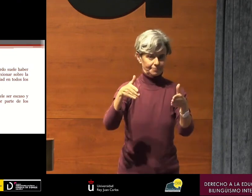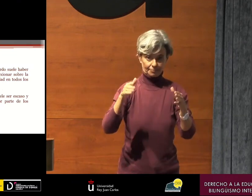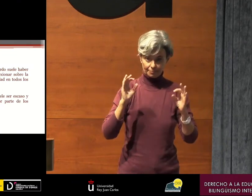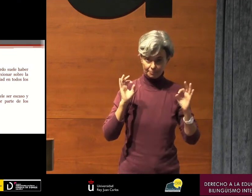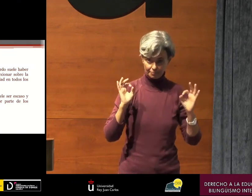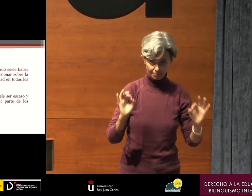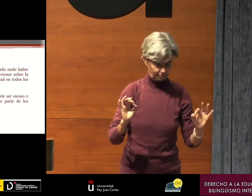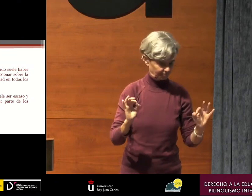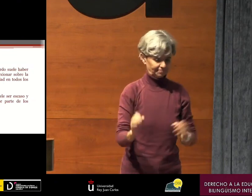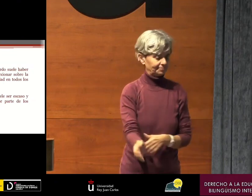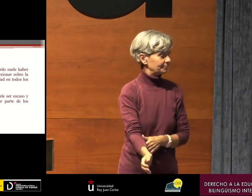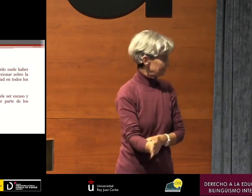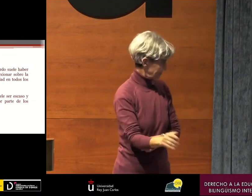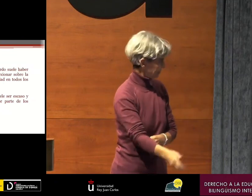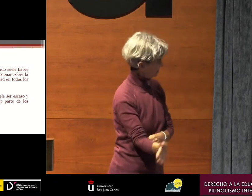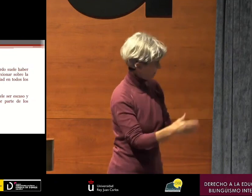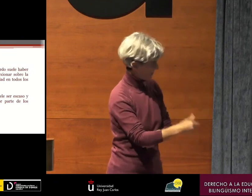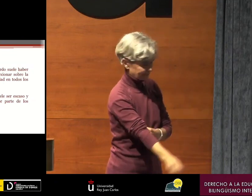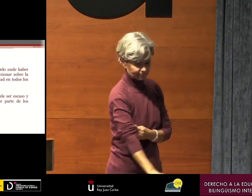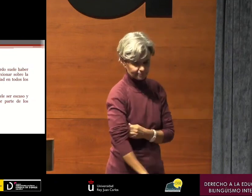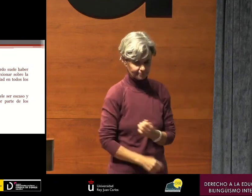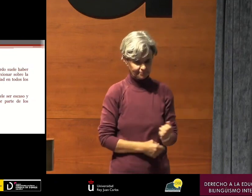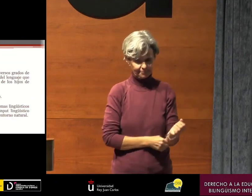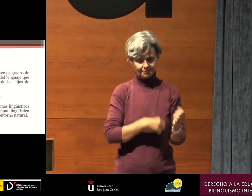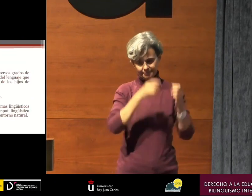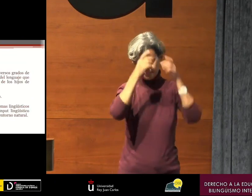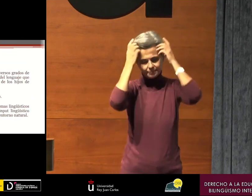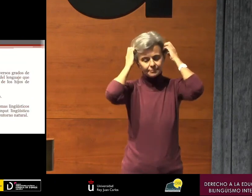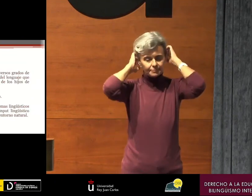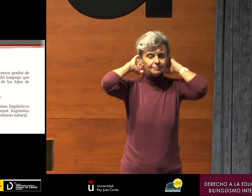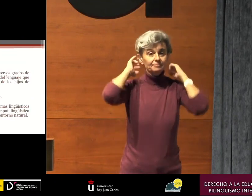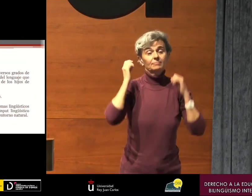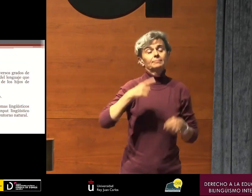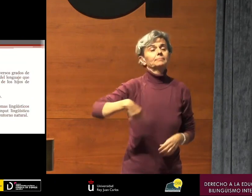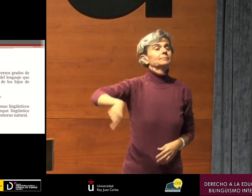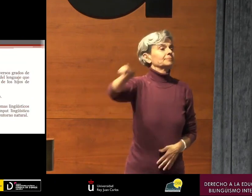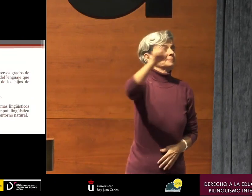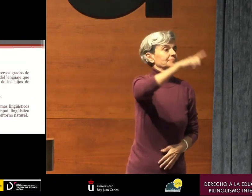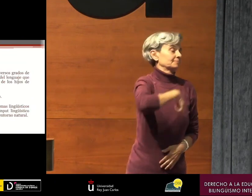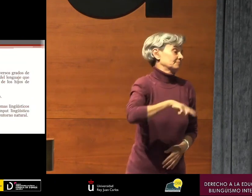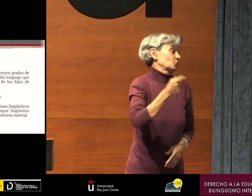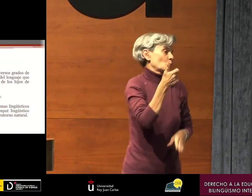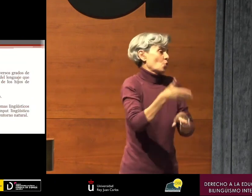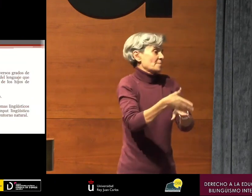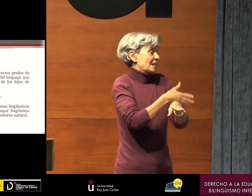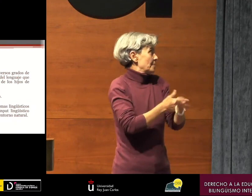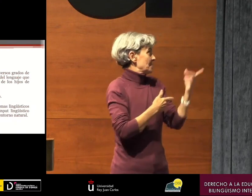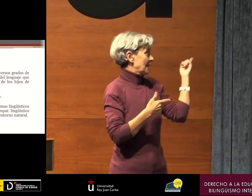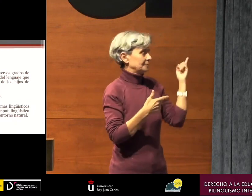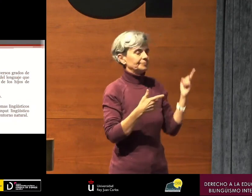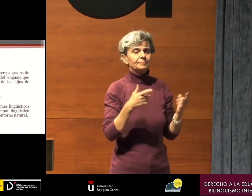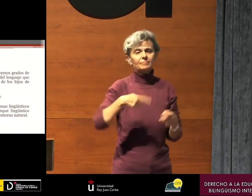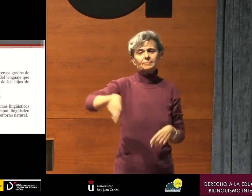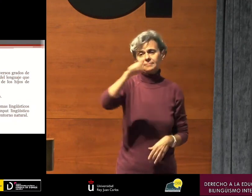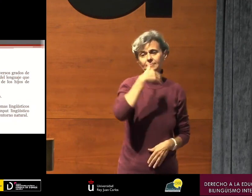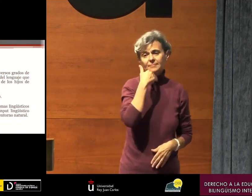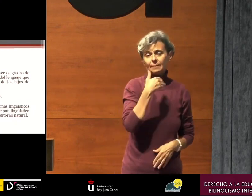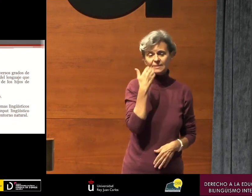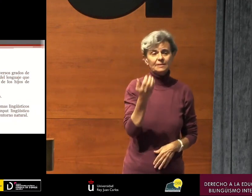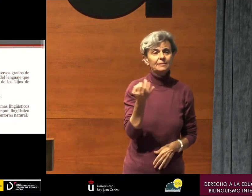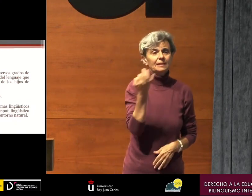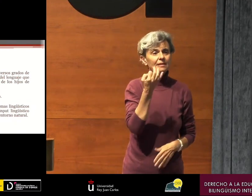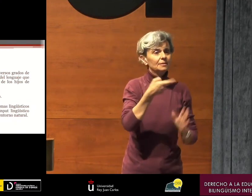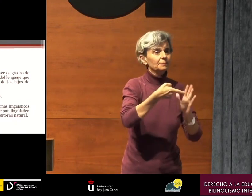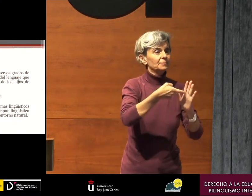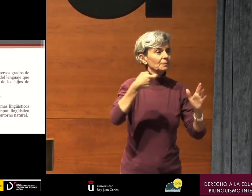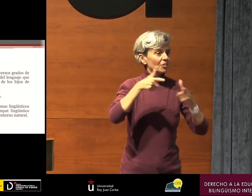sus compañeros, pero sin perder de vista que la lengua que tenemos que priorizar y utilizar en este caso para favorecer esa conversación sea la lengua de